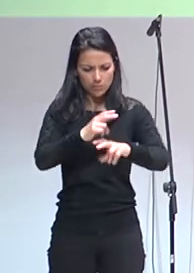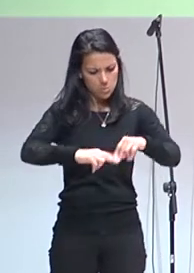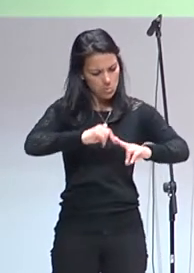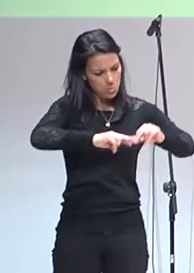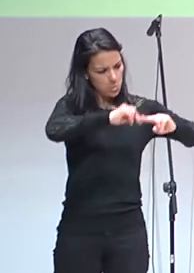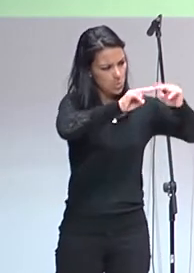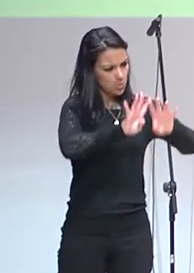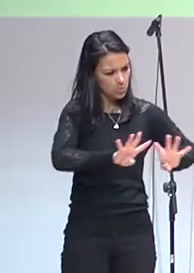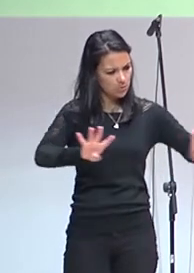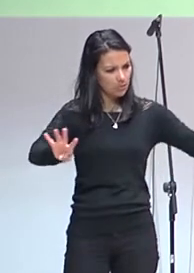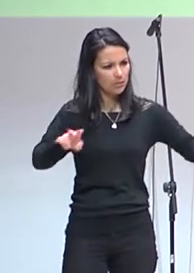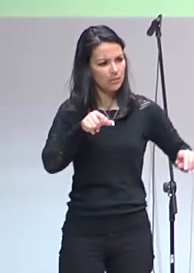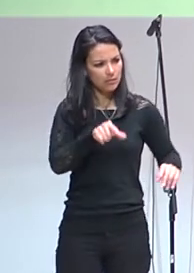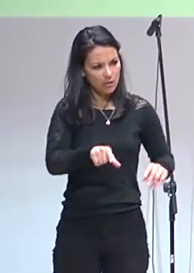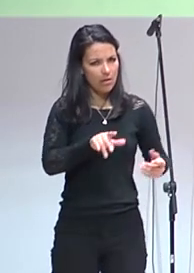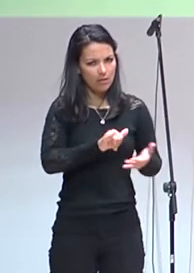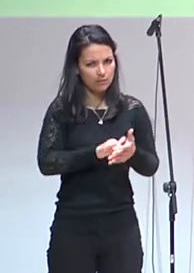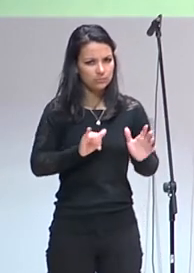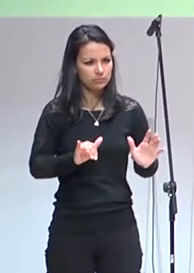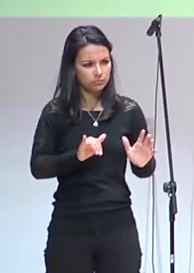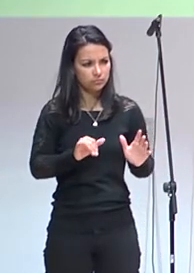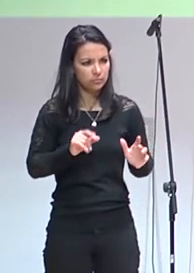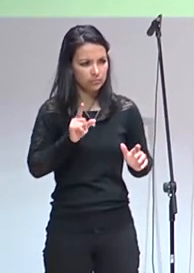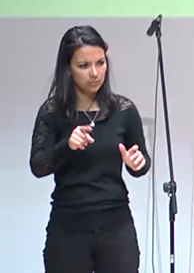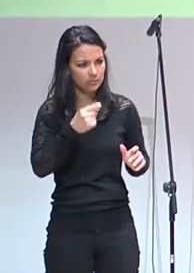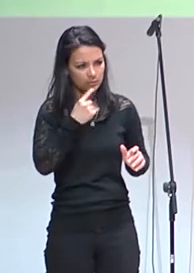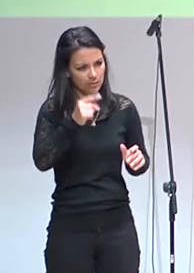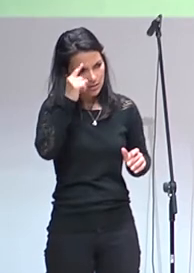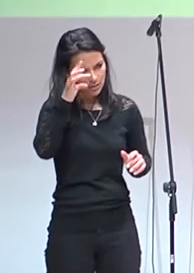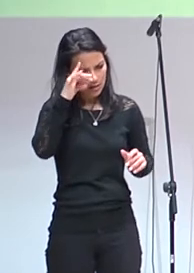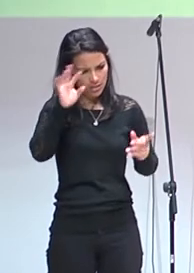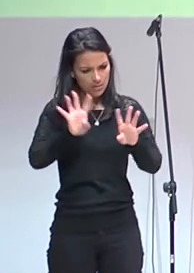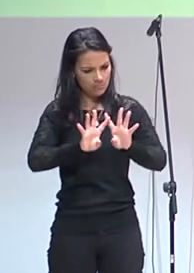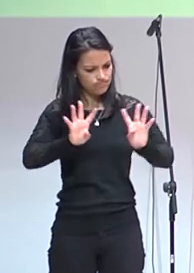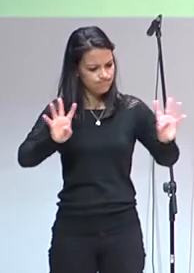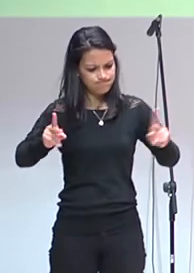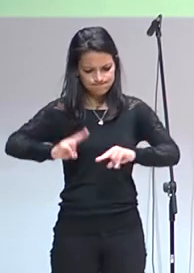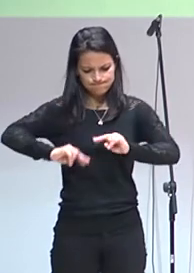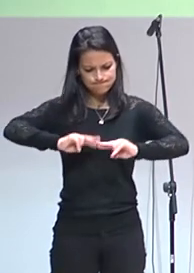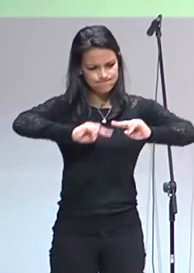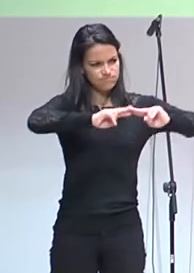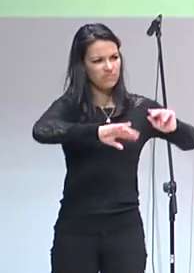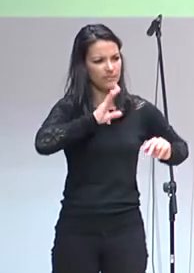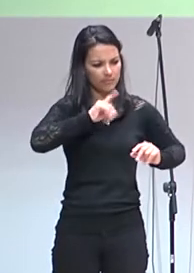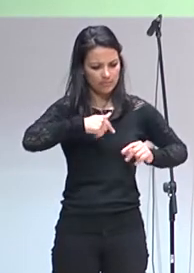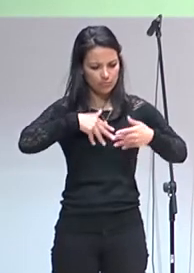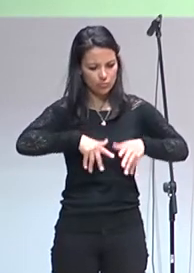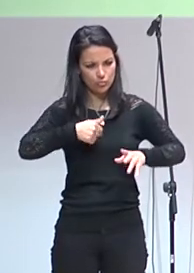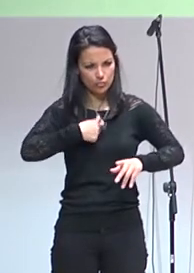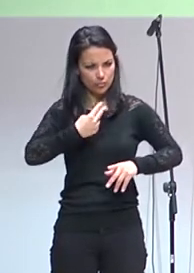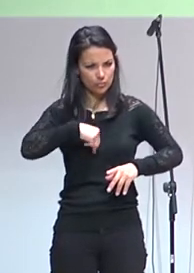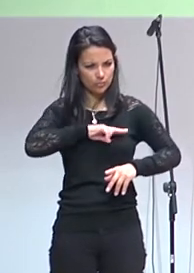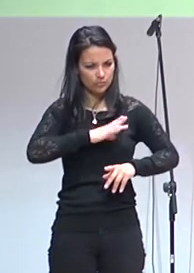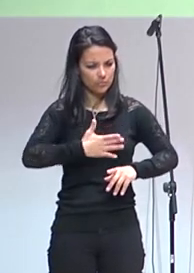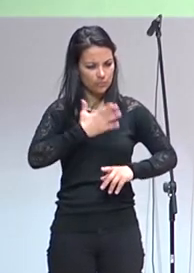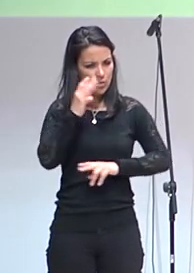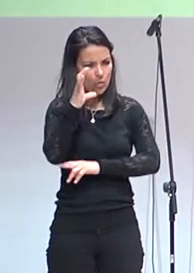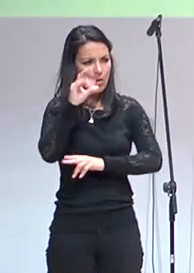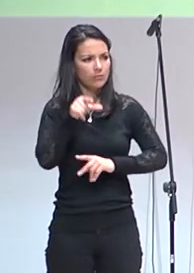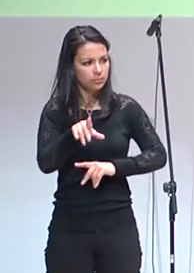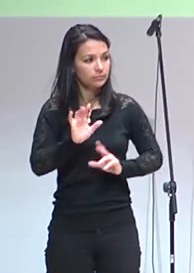construir parte de la ciudad colonial de Cartagena. Entonces creo que esos referentes de tipo histórico pues fue lo que nos